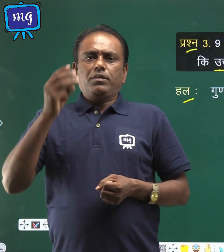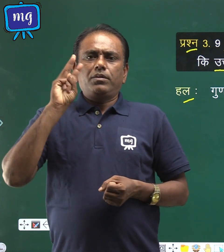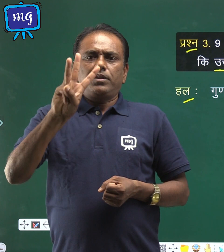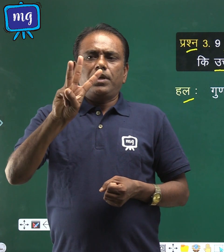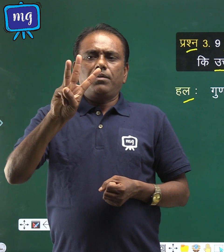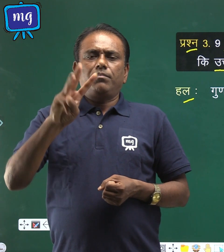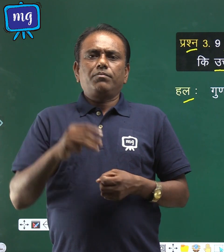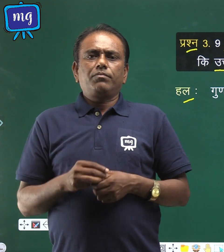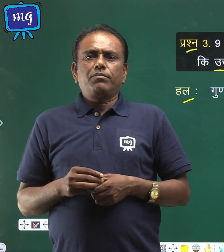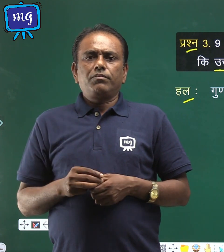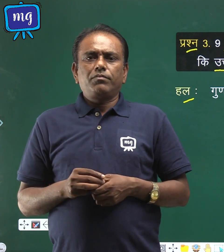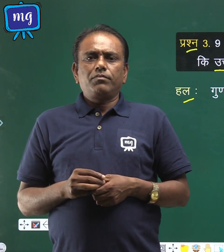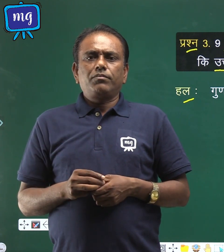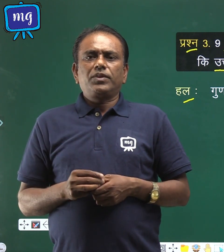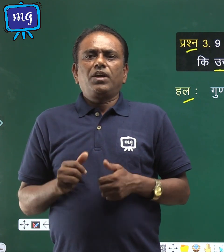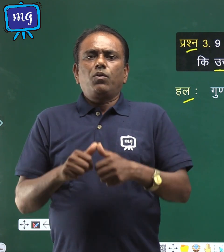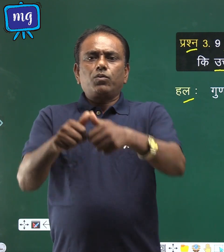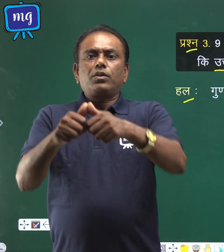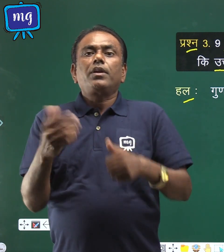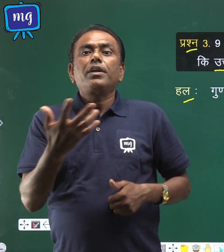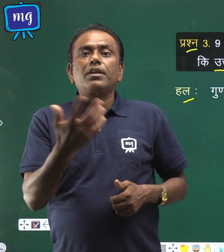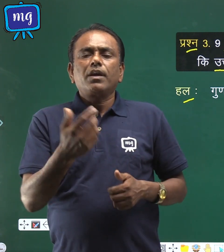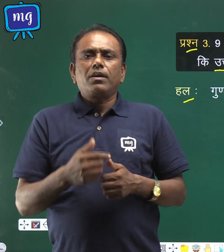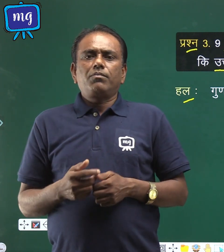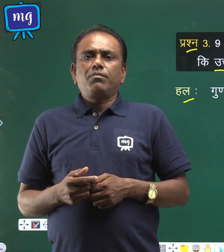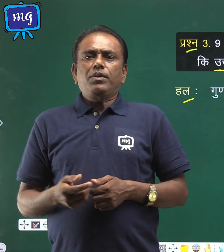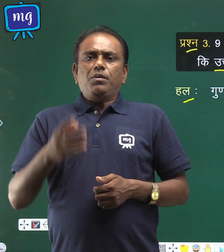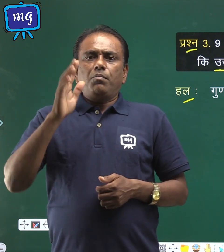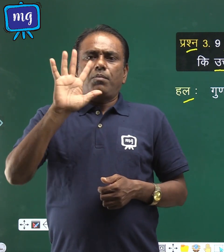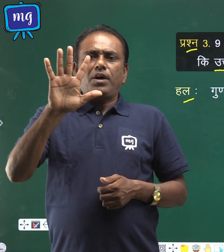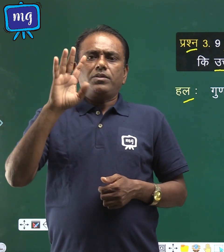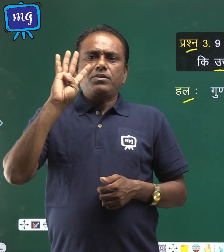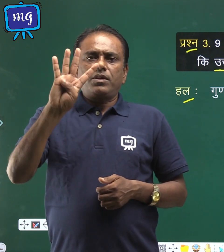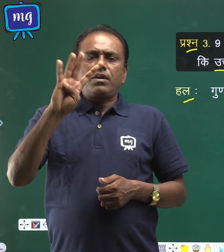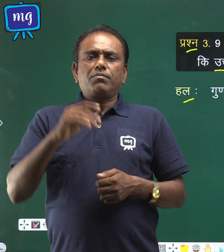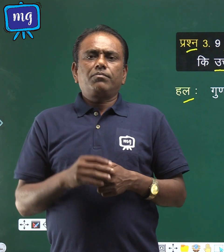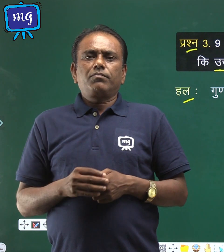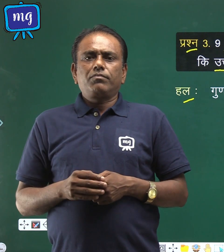3। उत्तर कितना है? 54।